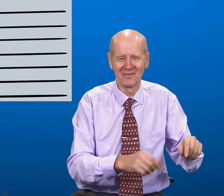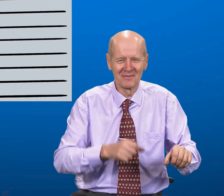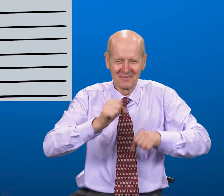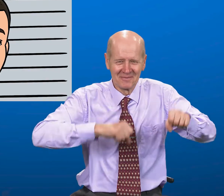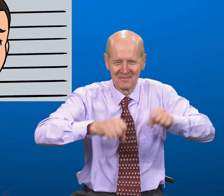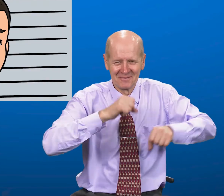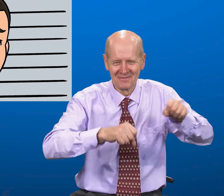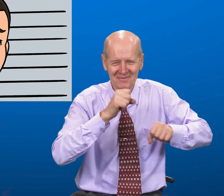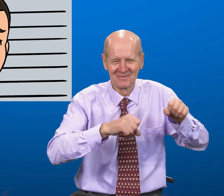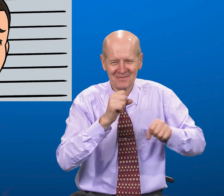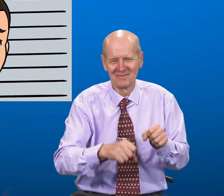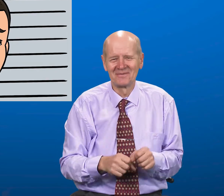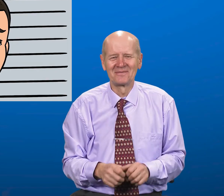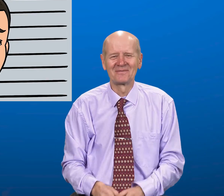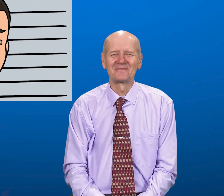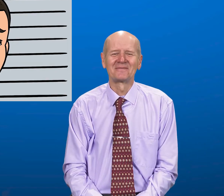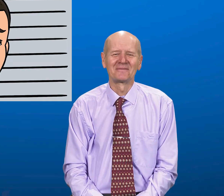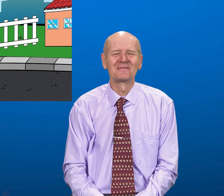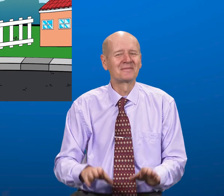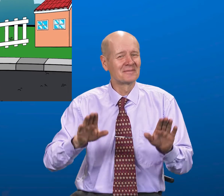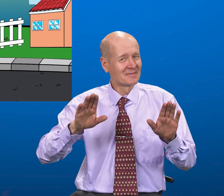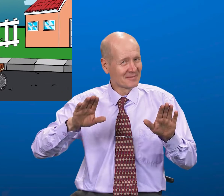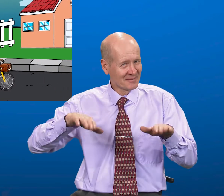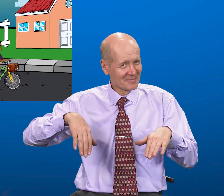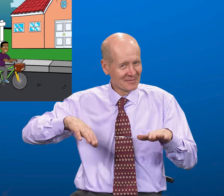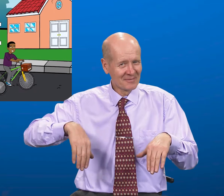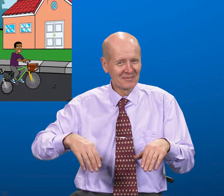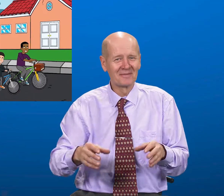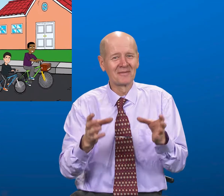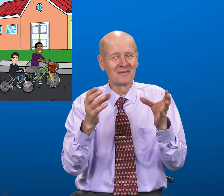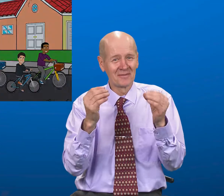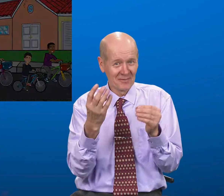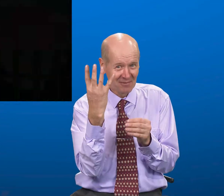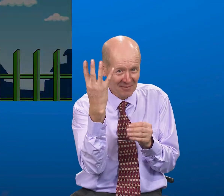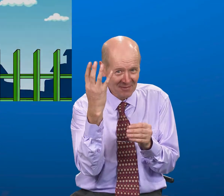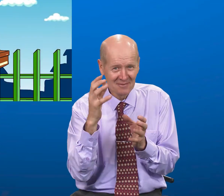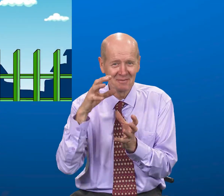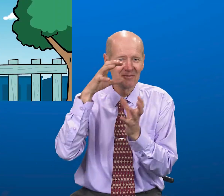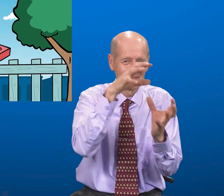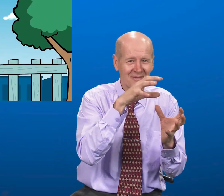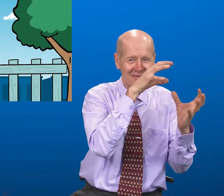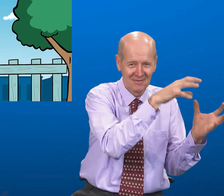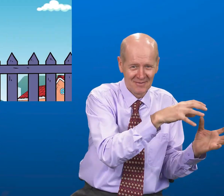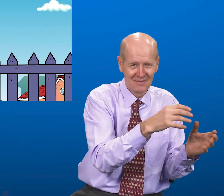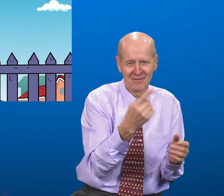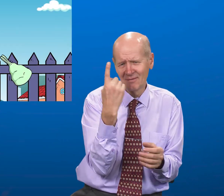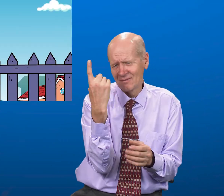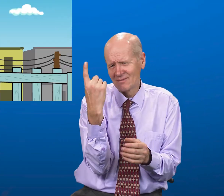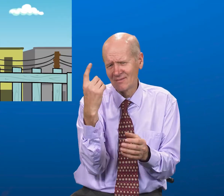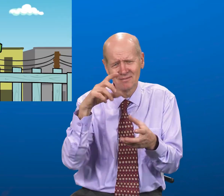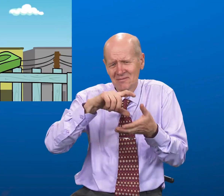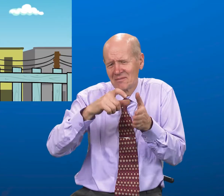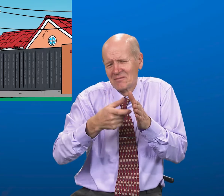он. Мальчики умчали с места событий на своих велосипедах. После того, как ребята перебросили еще 4 подарка через